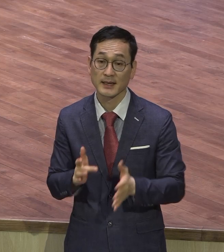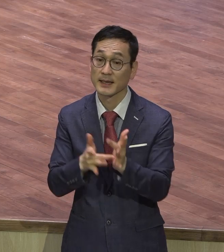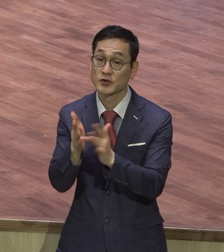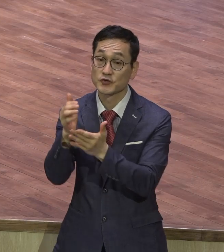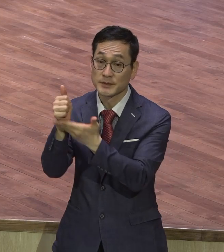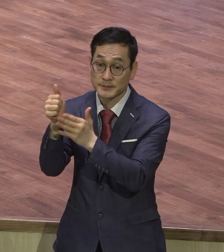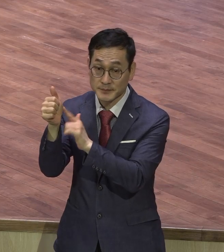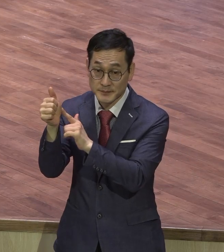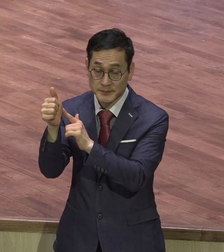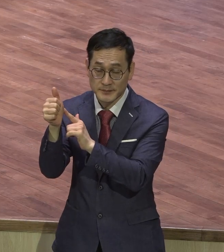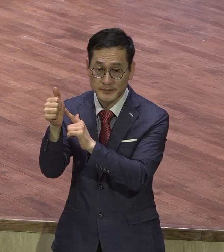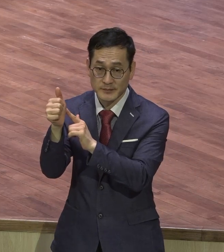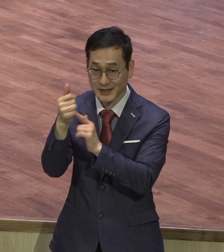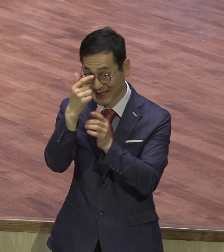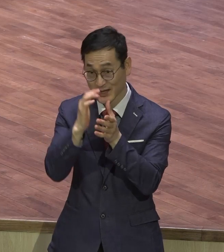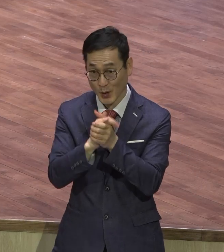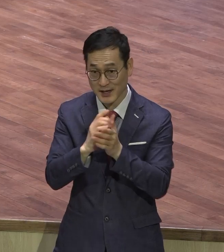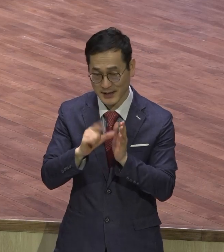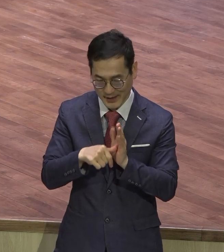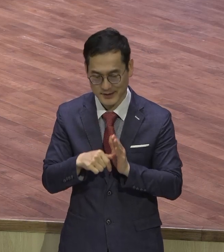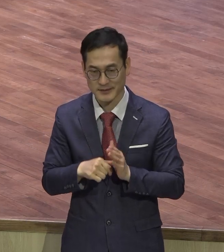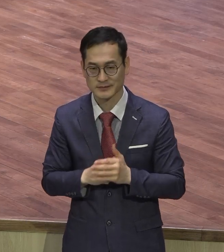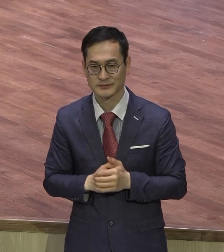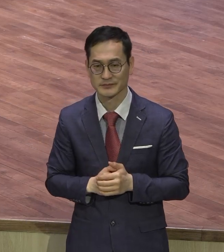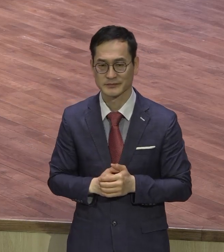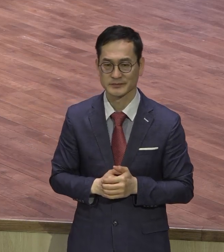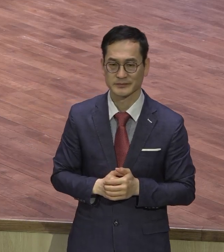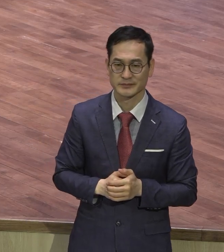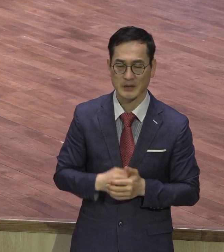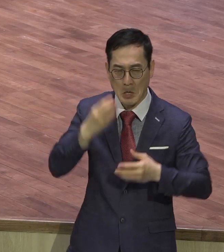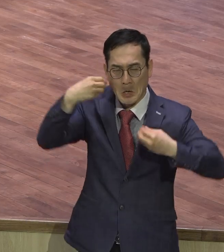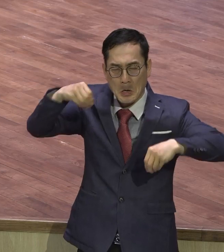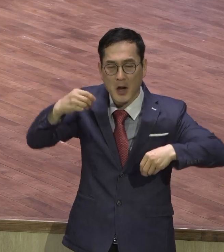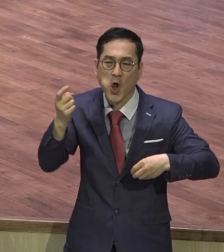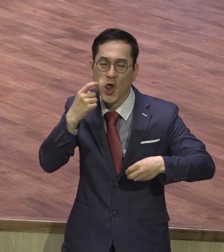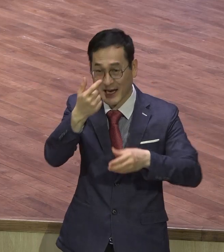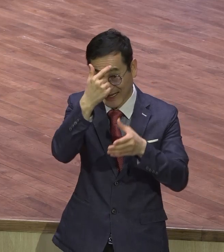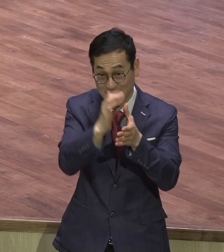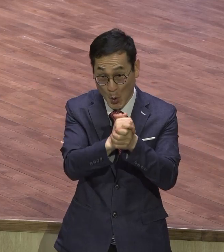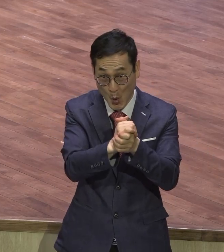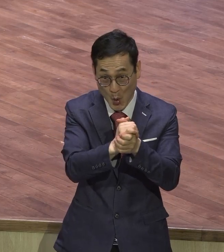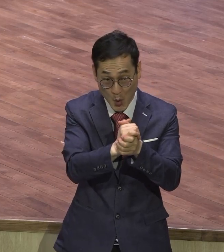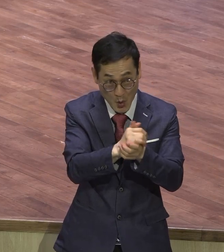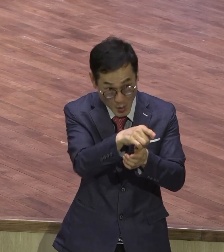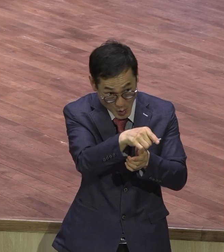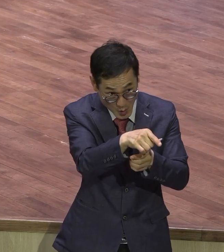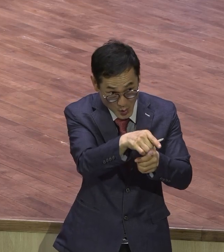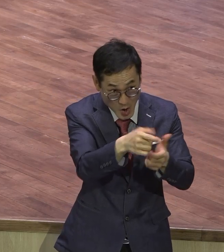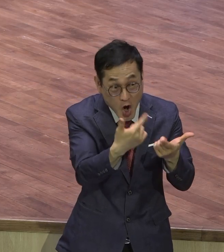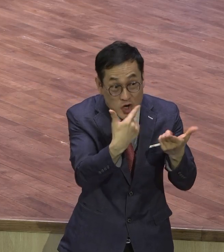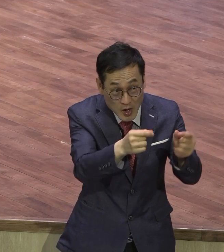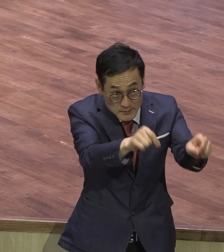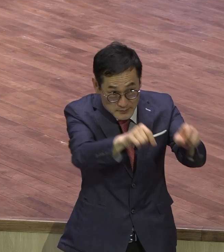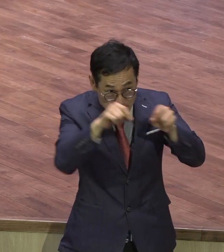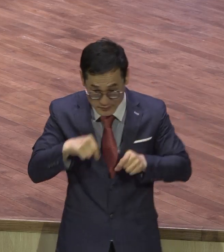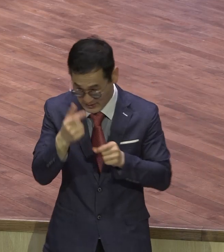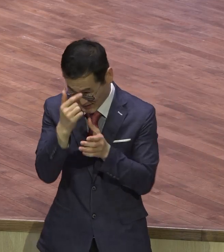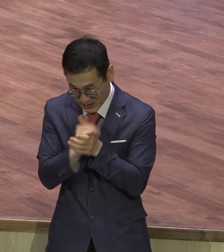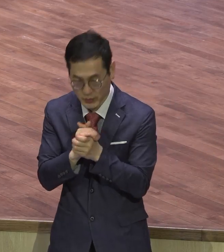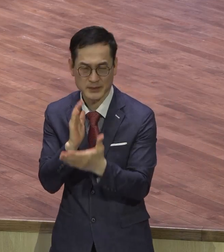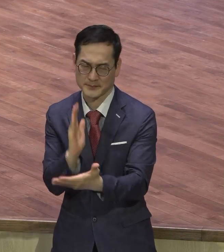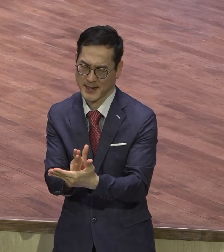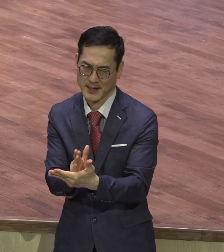예수님께서는 우리가 기도할 때 외식하는 자와 같이 기도해서는 안 된다.